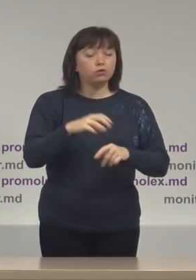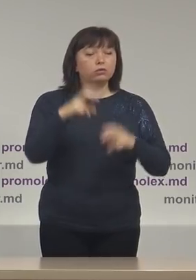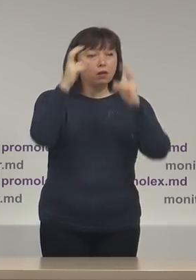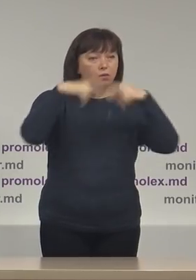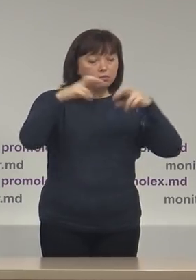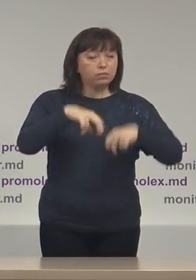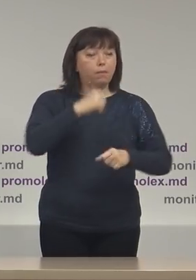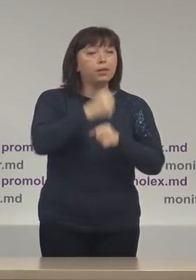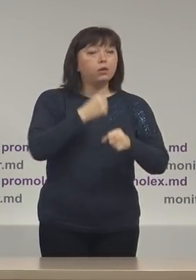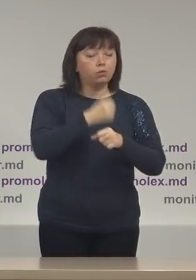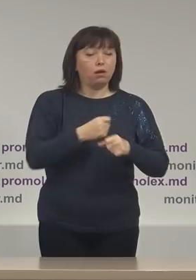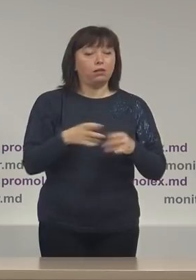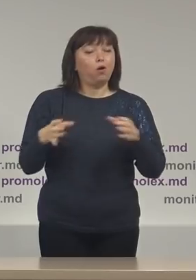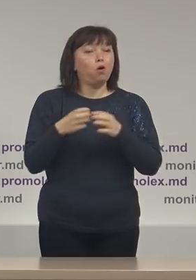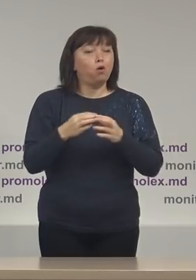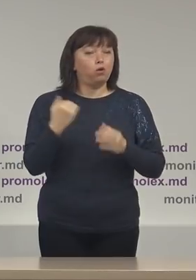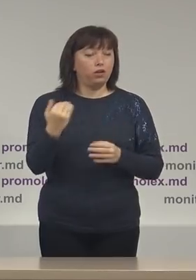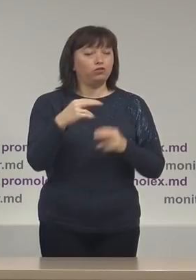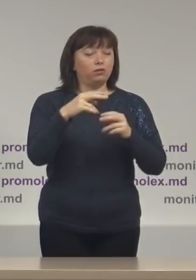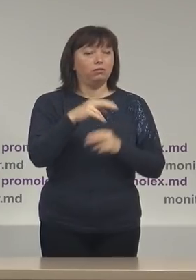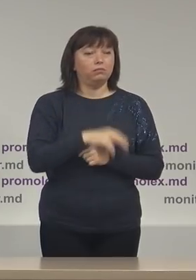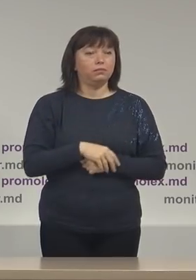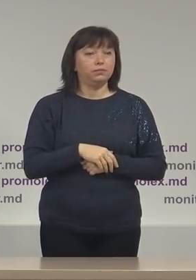de colegii din echipa de analiză.